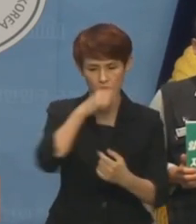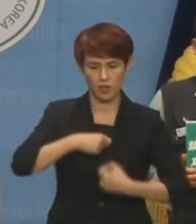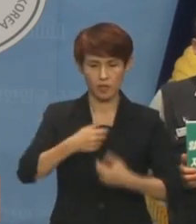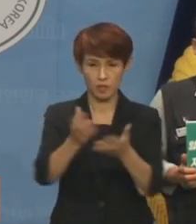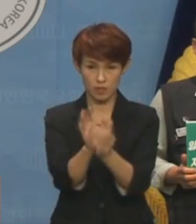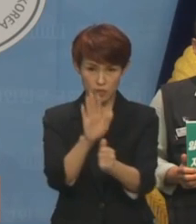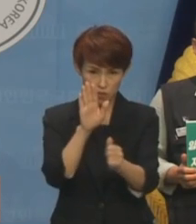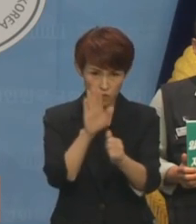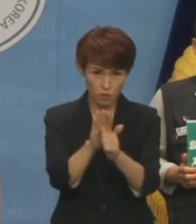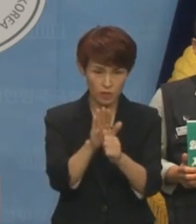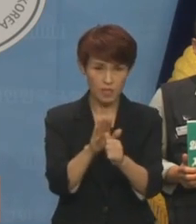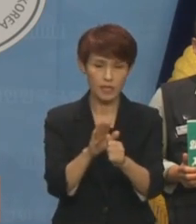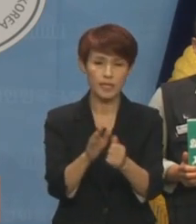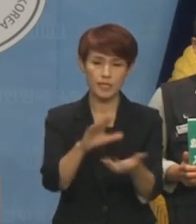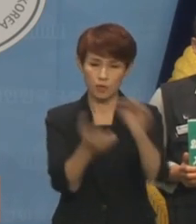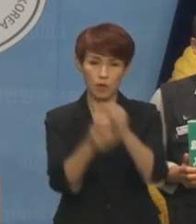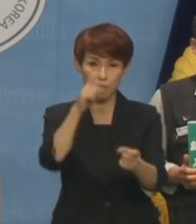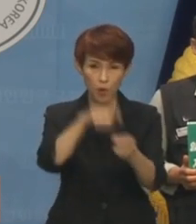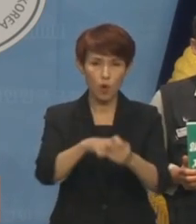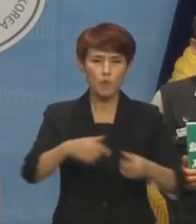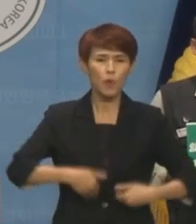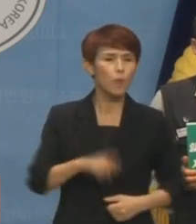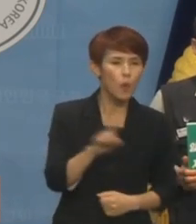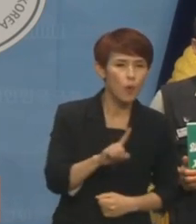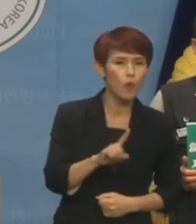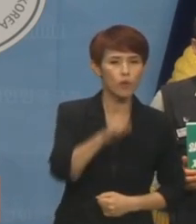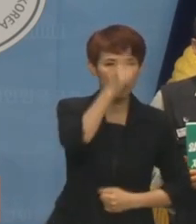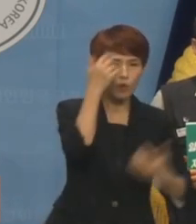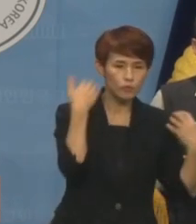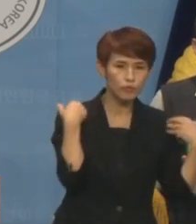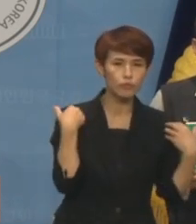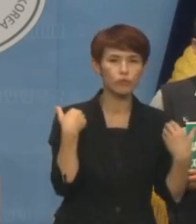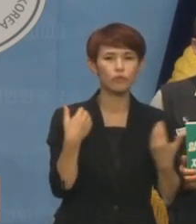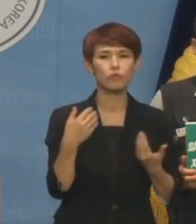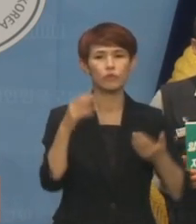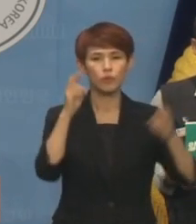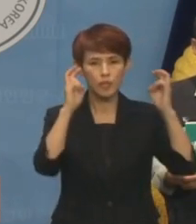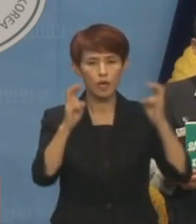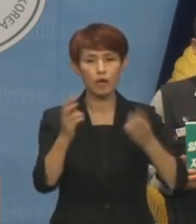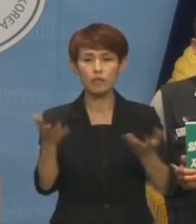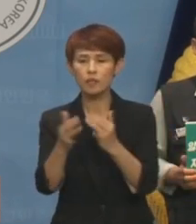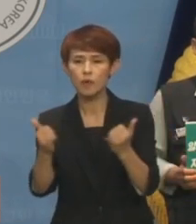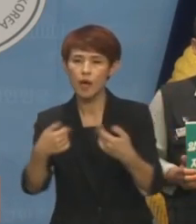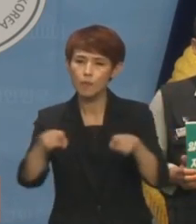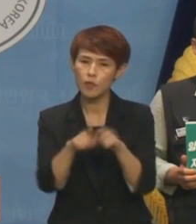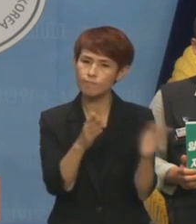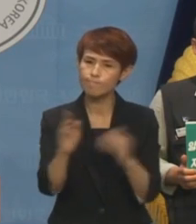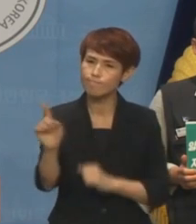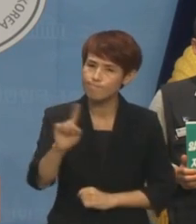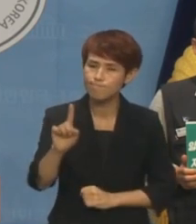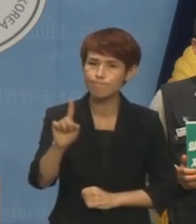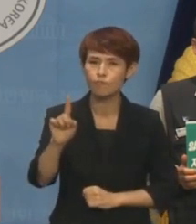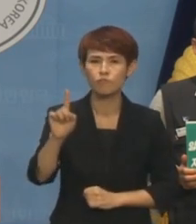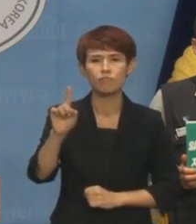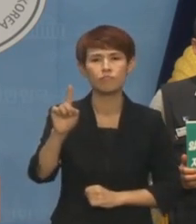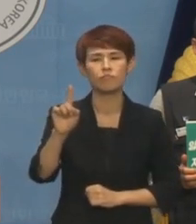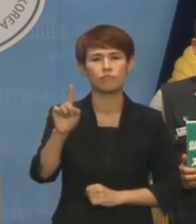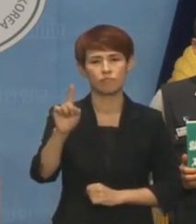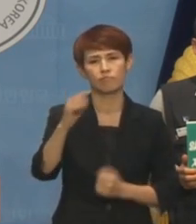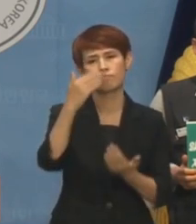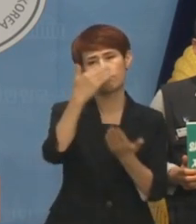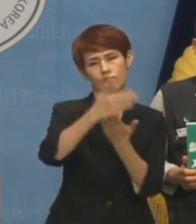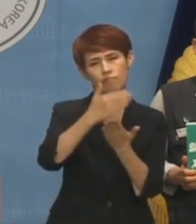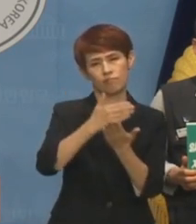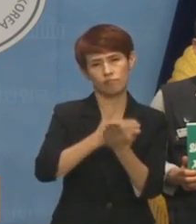무엇이 필요하고 정부와 사용자와 노동자와 공동체는 어떻게 준비하고 추진해야 할 것인가를 담는